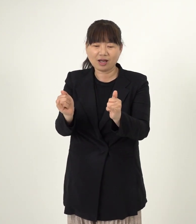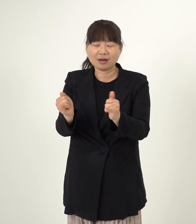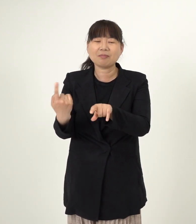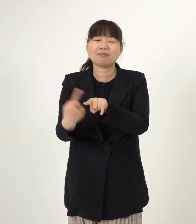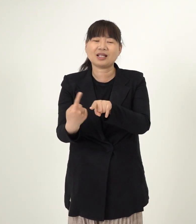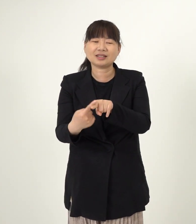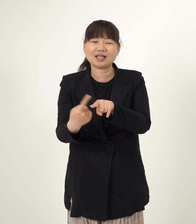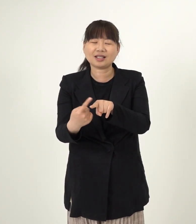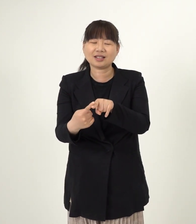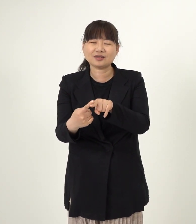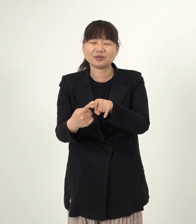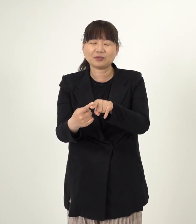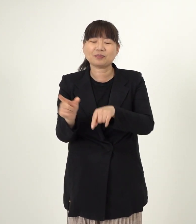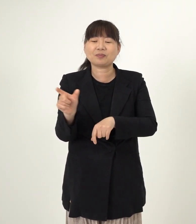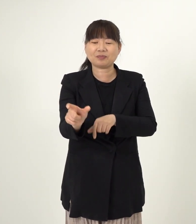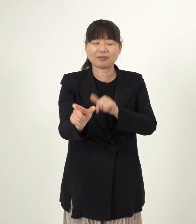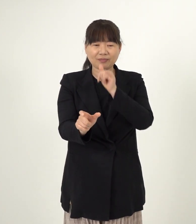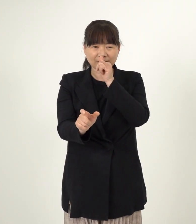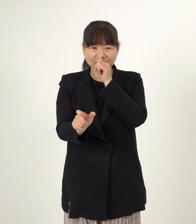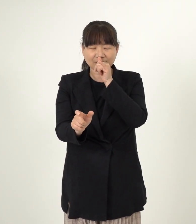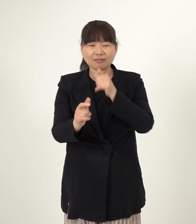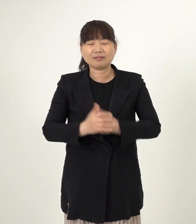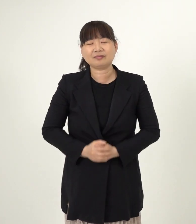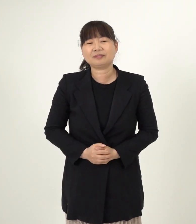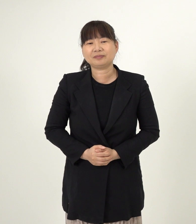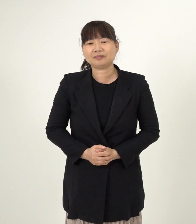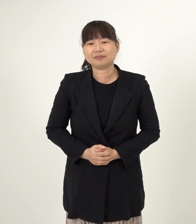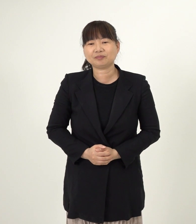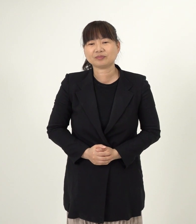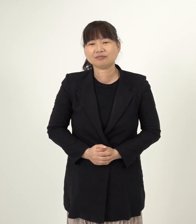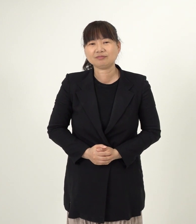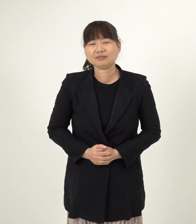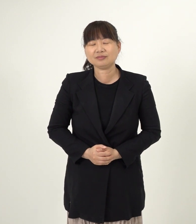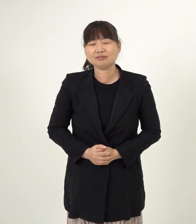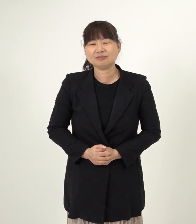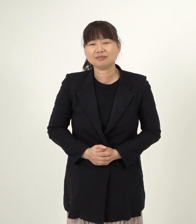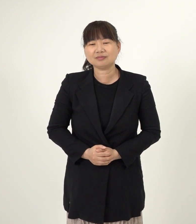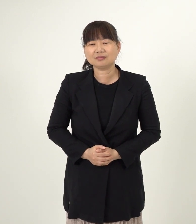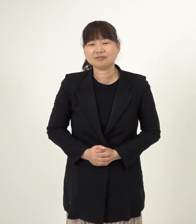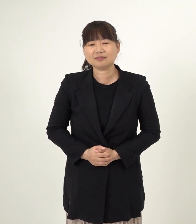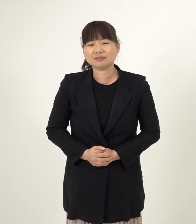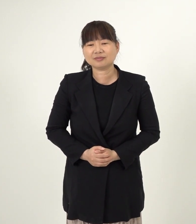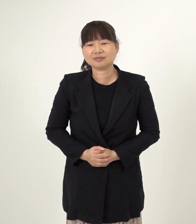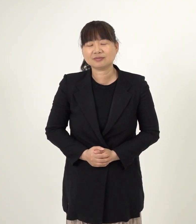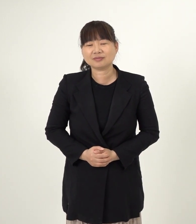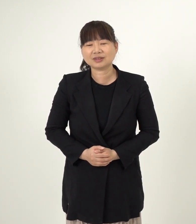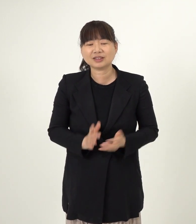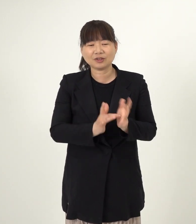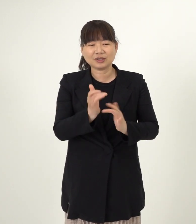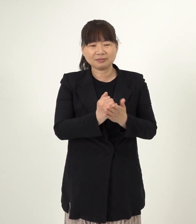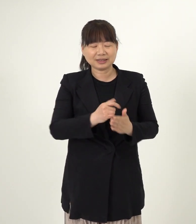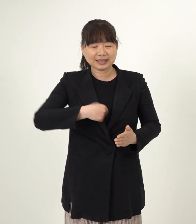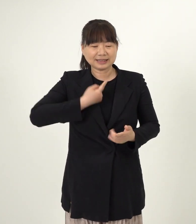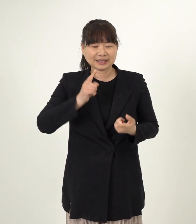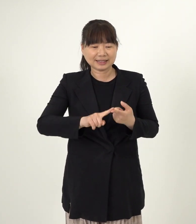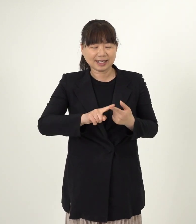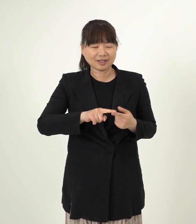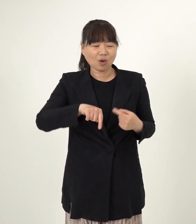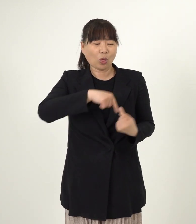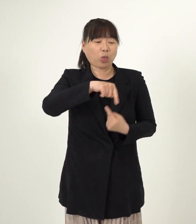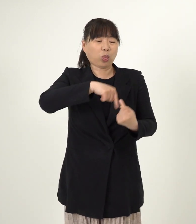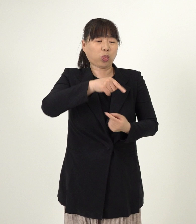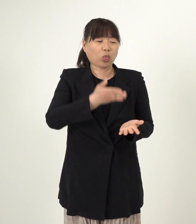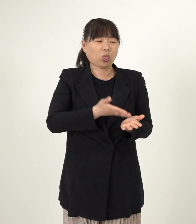그렇습니다. 그는 그냥 비진리의 일부로 전락하고 말